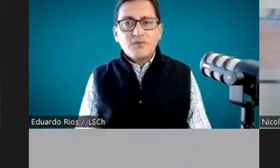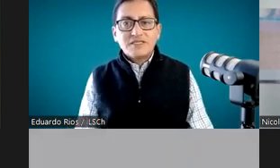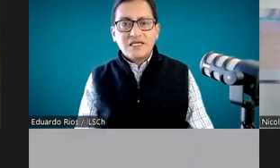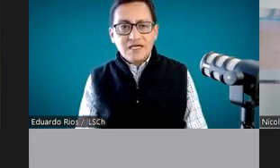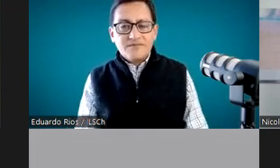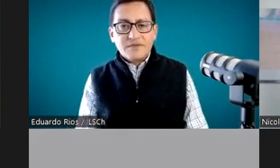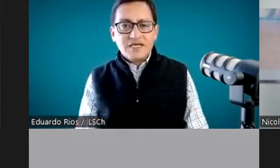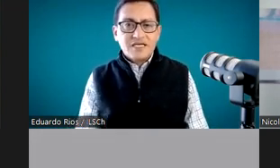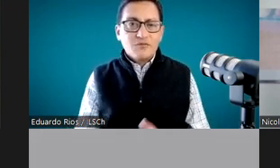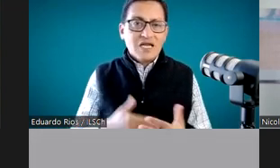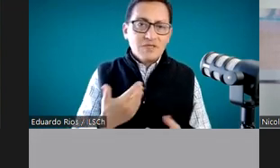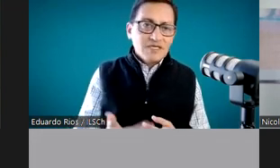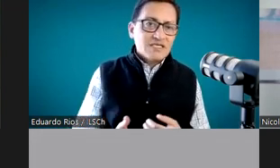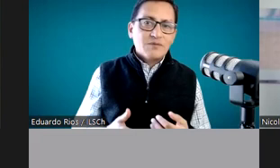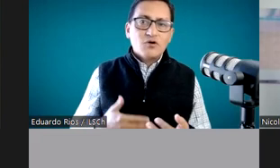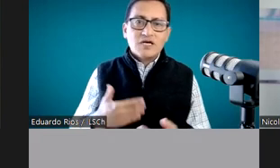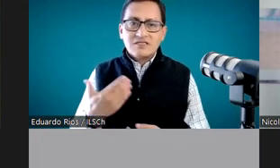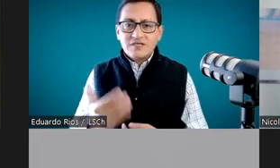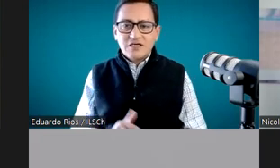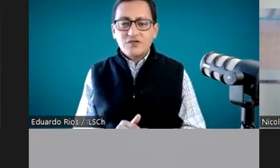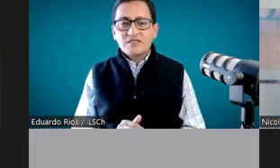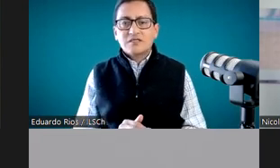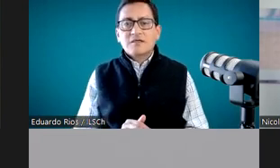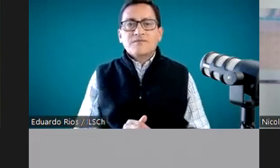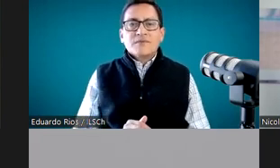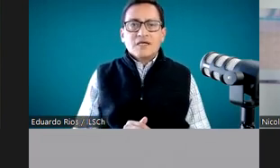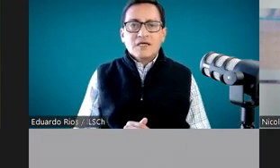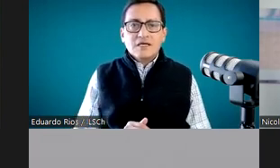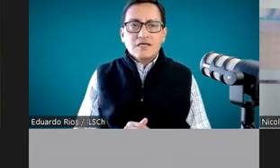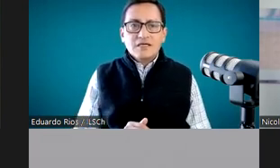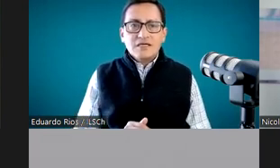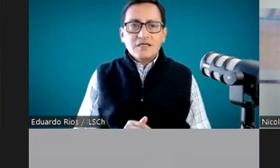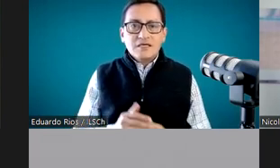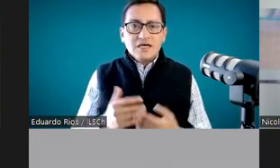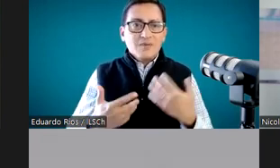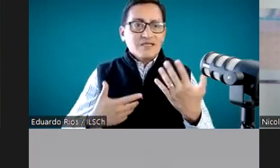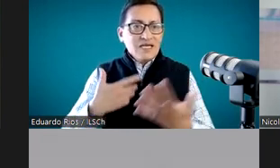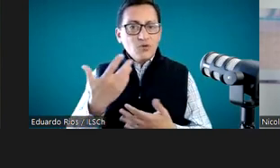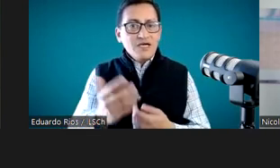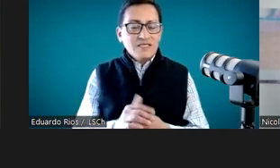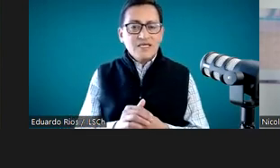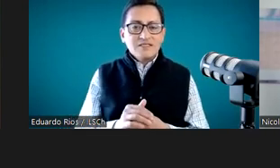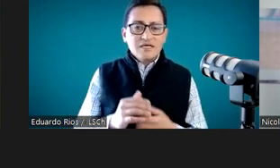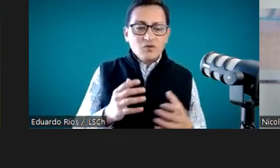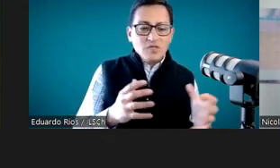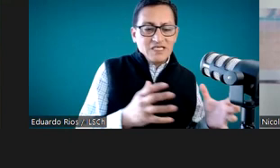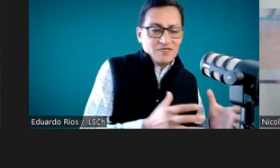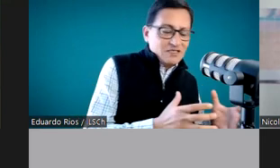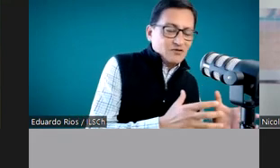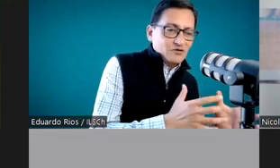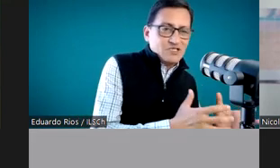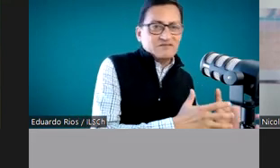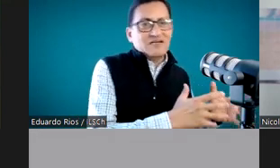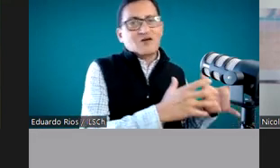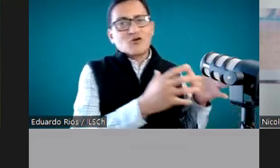la visoespacialidad. Ahí tenemos la mímica, tenemos los clasificadores. Y el aprender lengua de señas